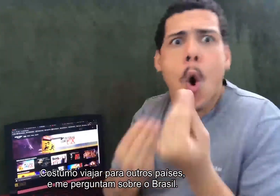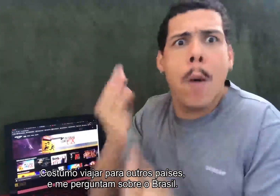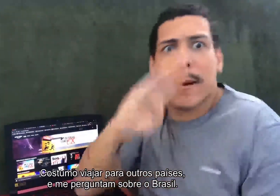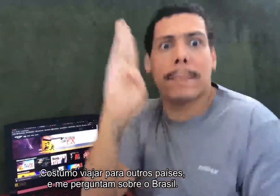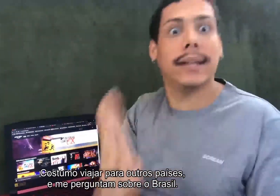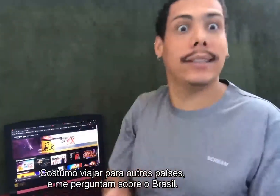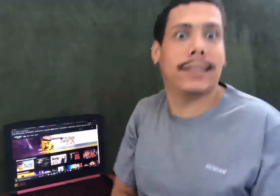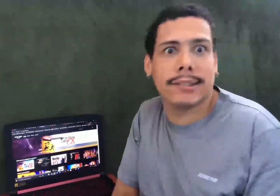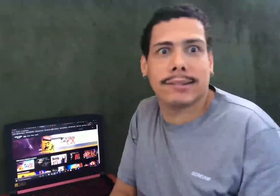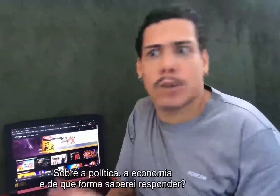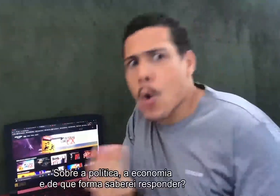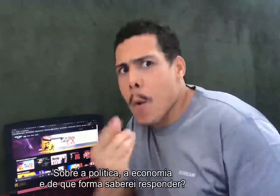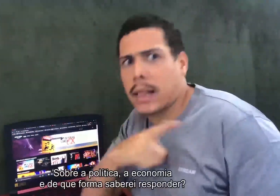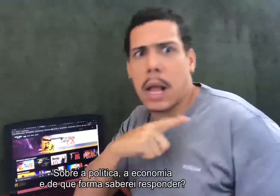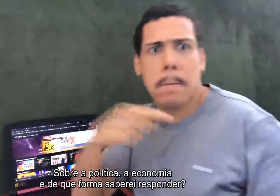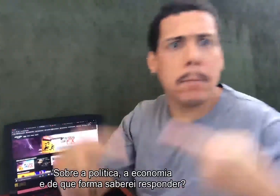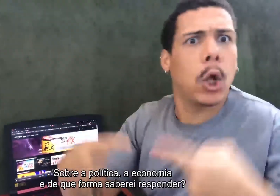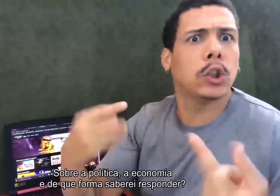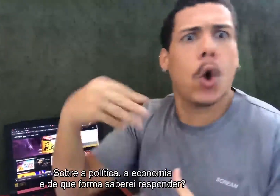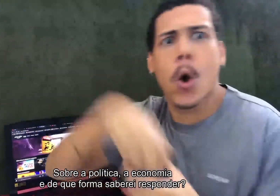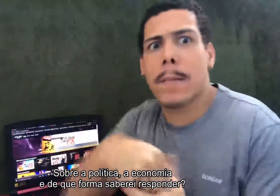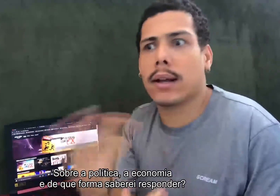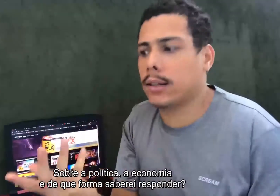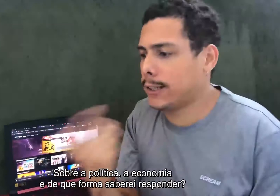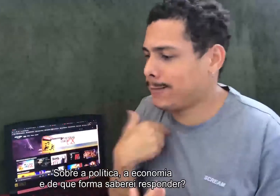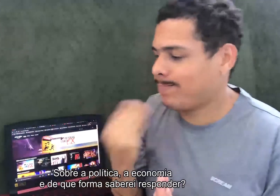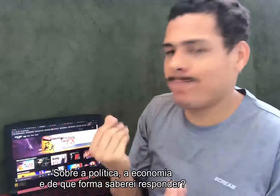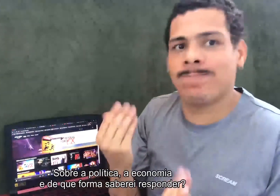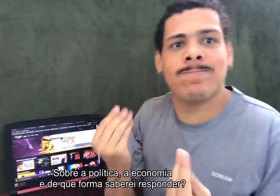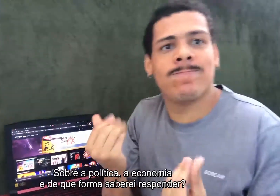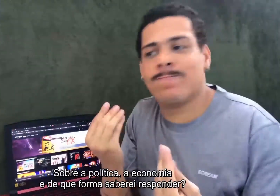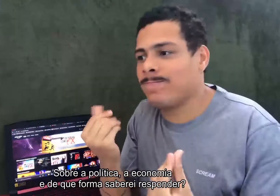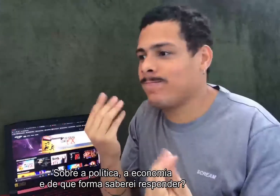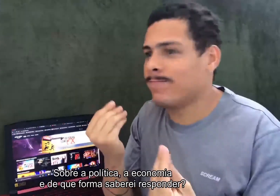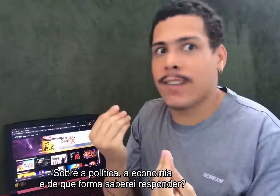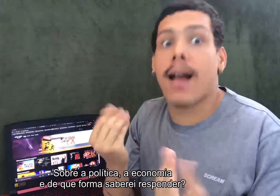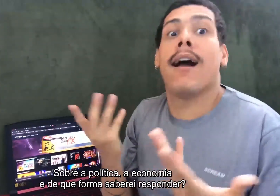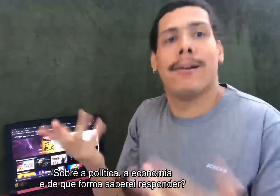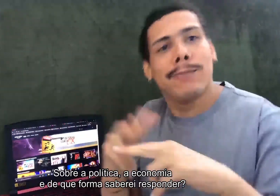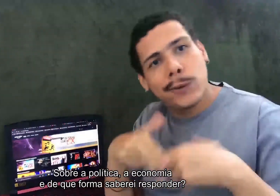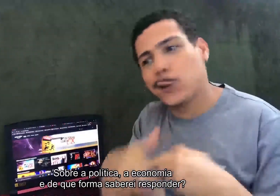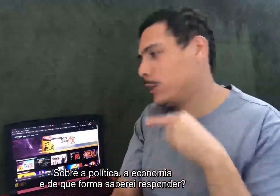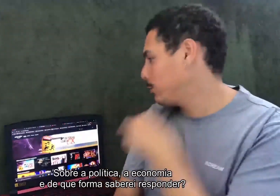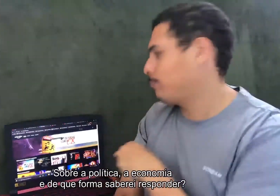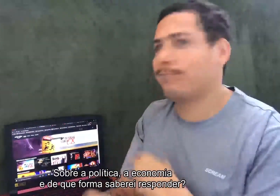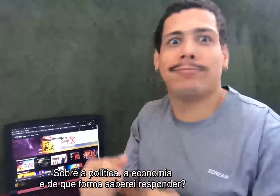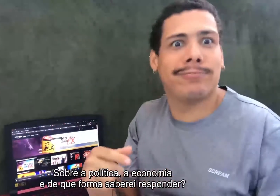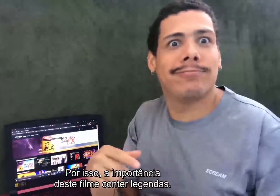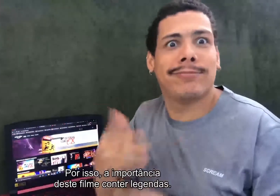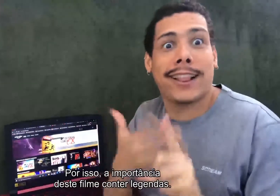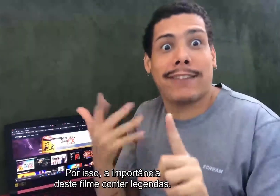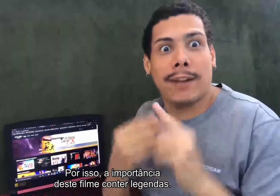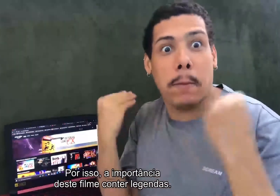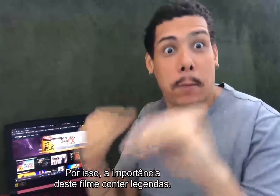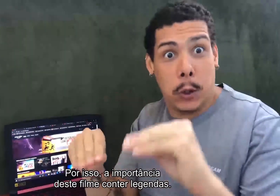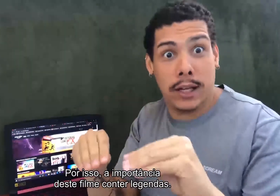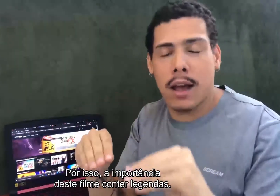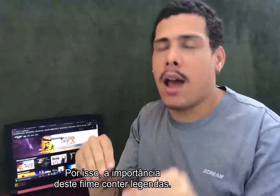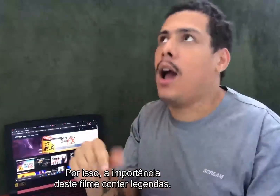Brasil, sobre a política, a economia e de que forma saberei responder. Por isso, a importância desse